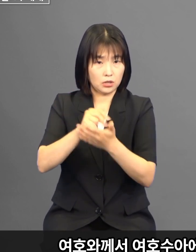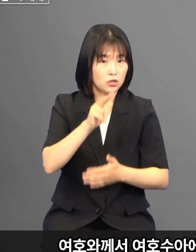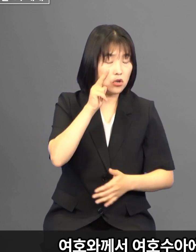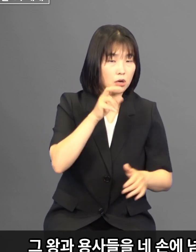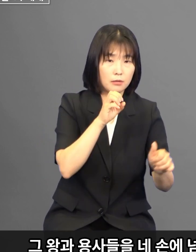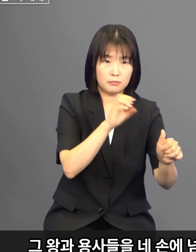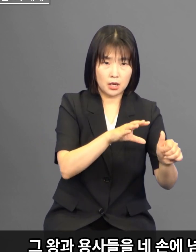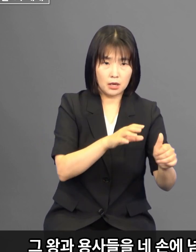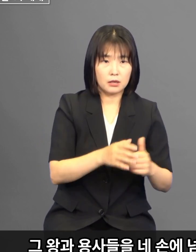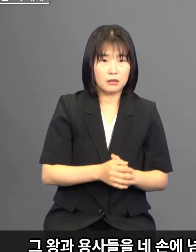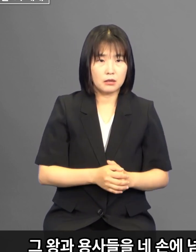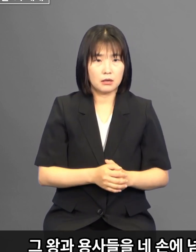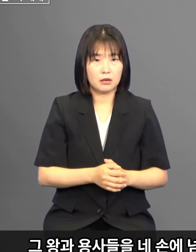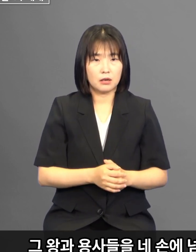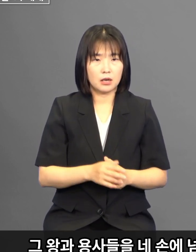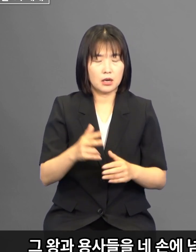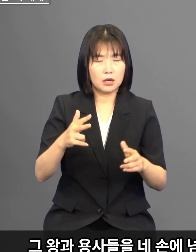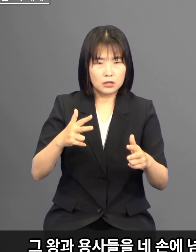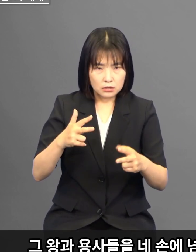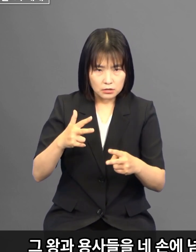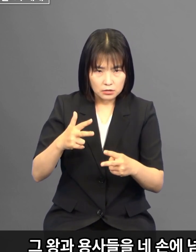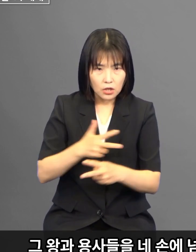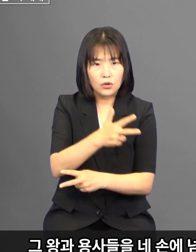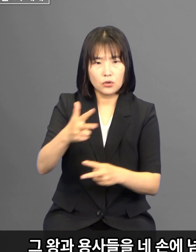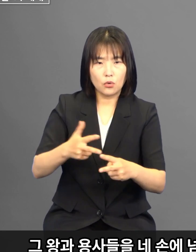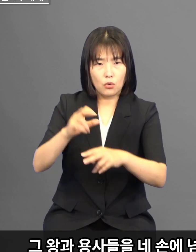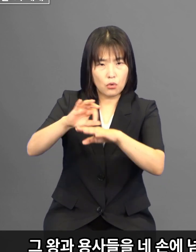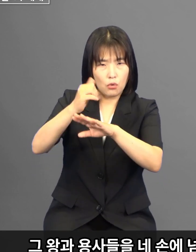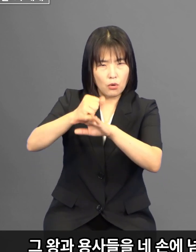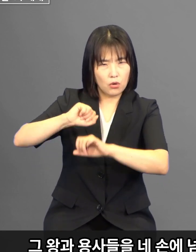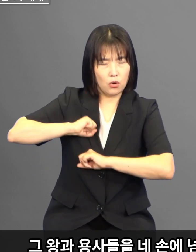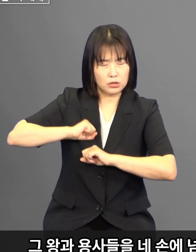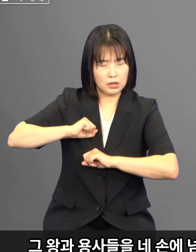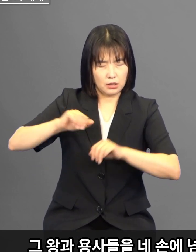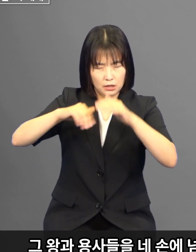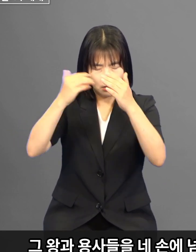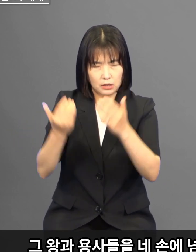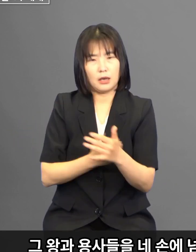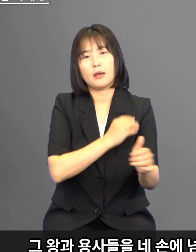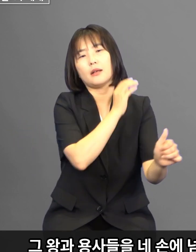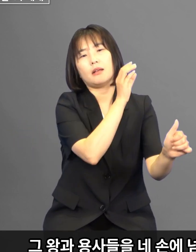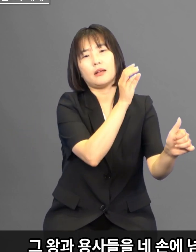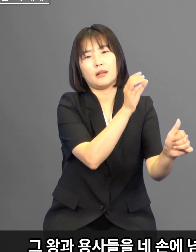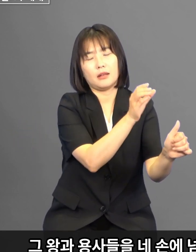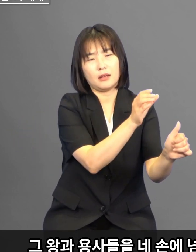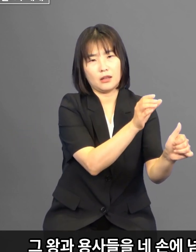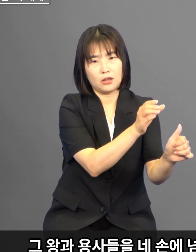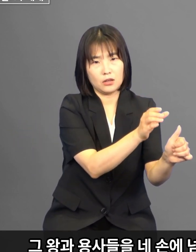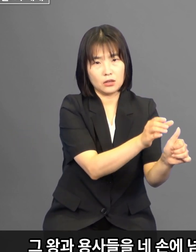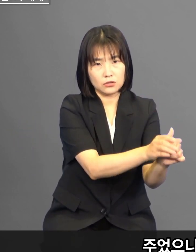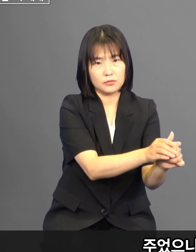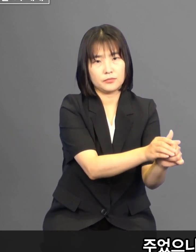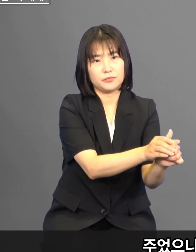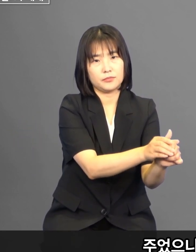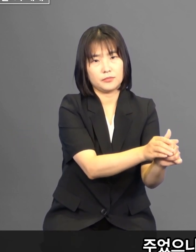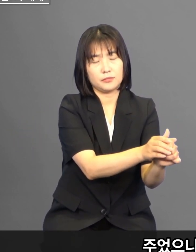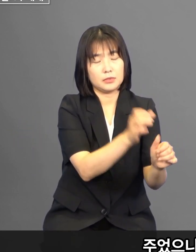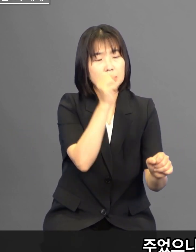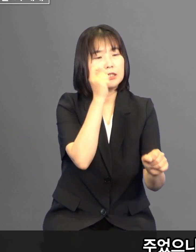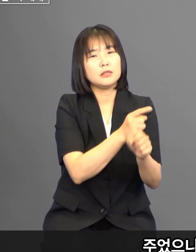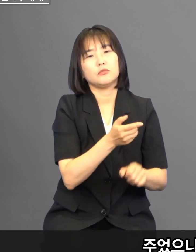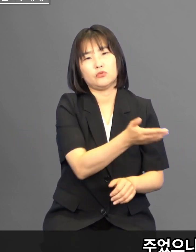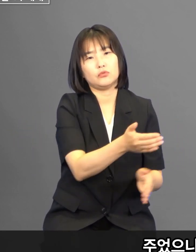내가 여리고와 그 왕과 용사들을 내 손에 넘겨 줄 것이니라고 했습니까? 아니죠?